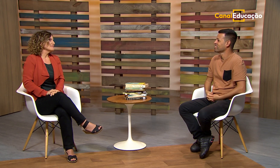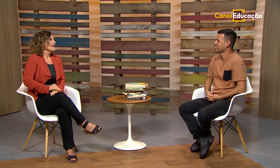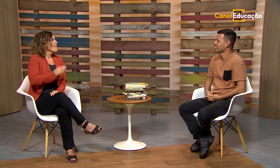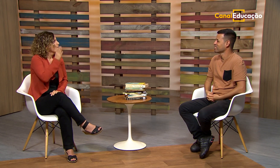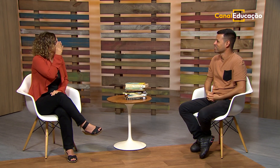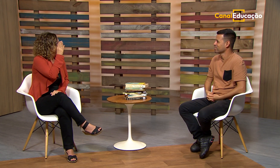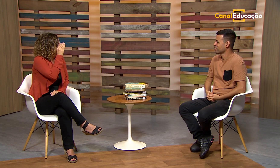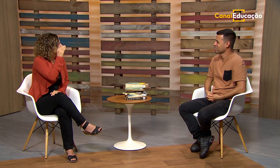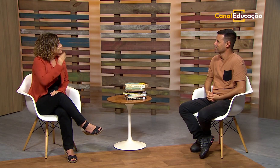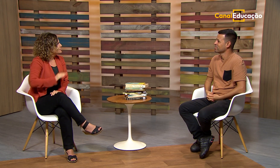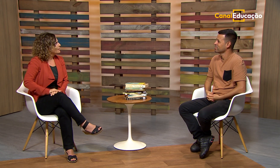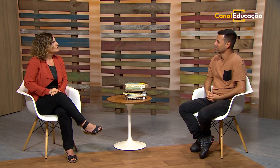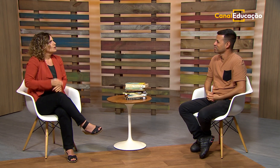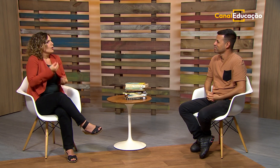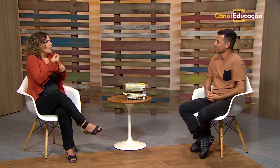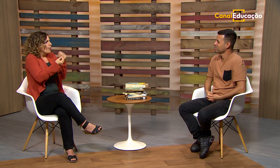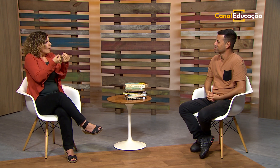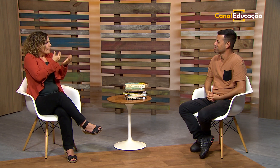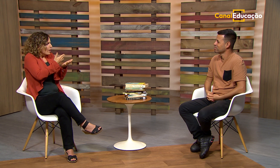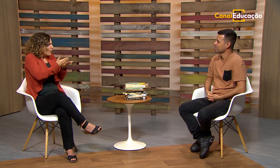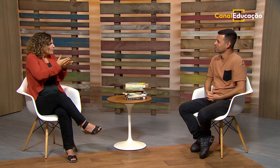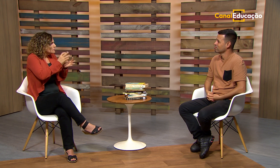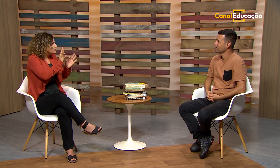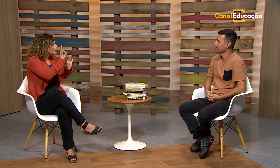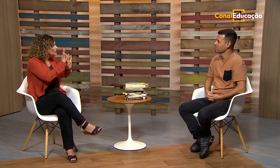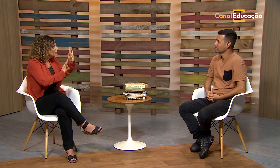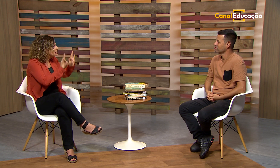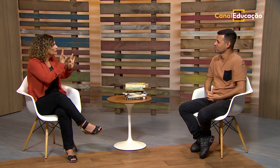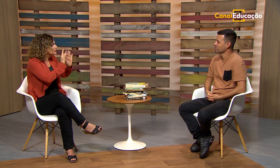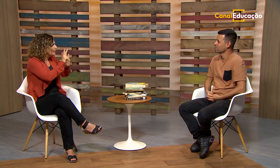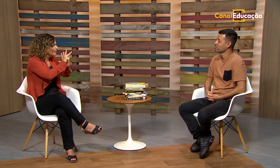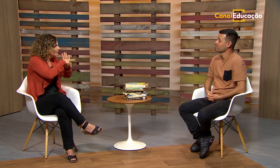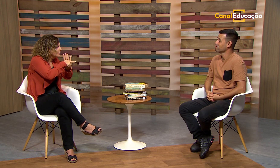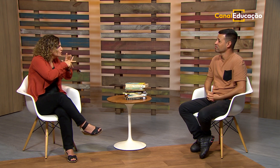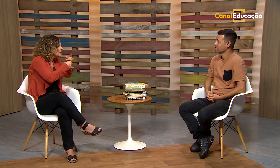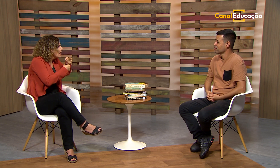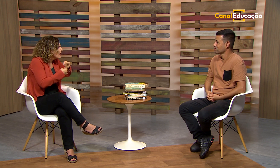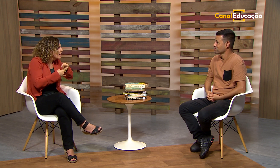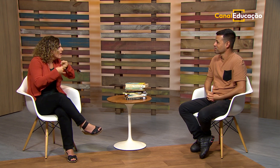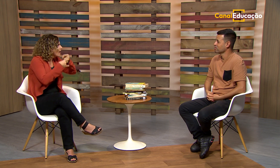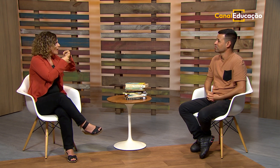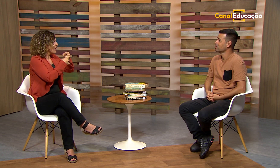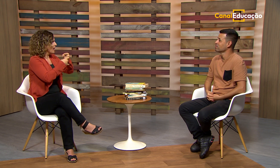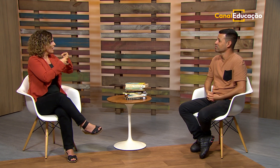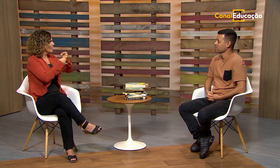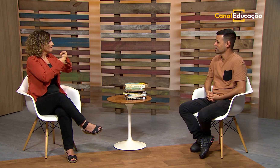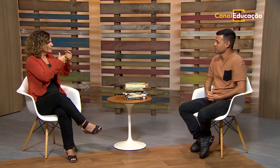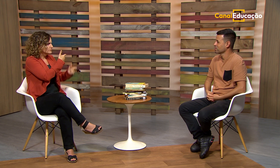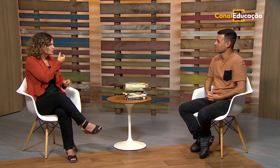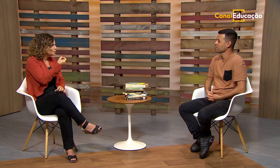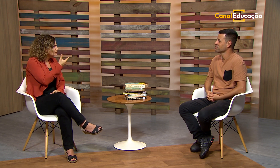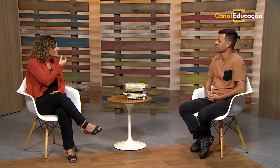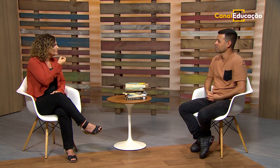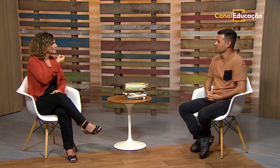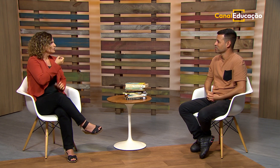Maravilhoso. Eu sempre tive curiosidade de como foi que surgiu esse seu grande projeto de lives no ano